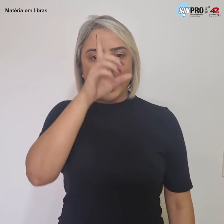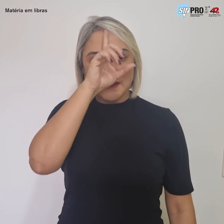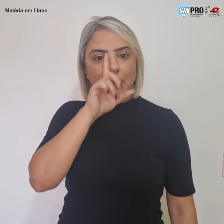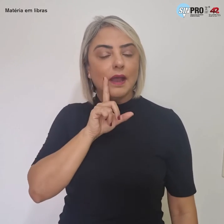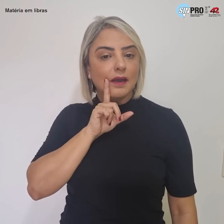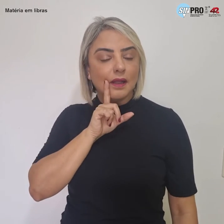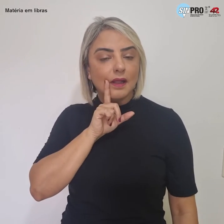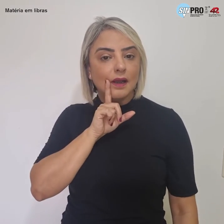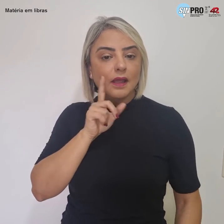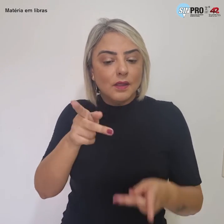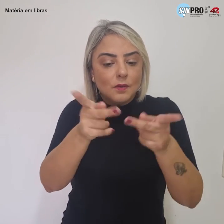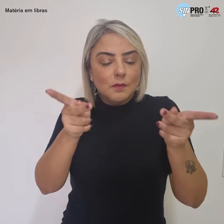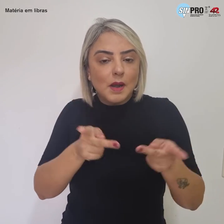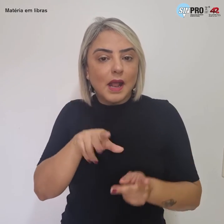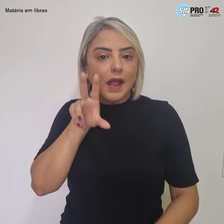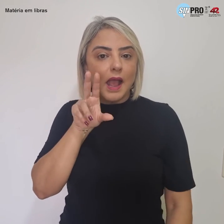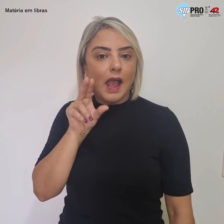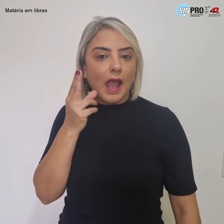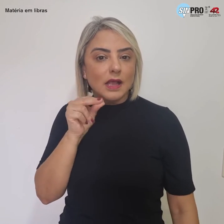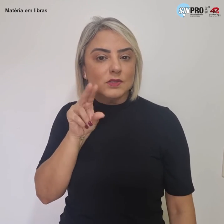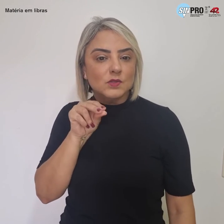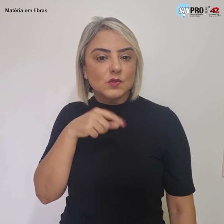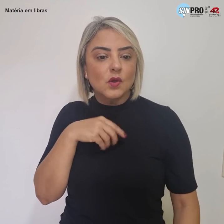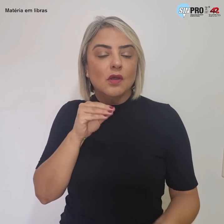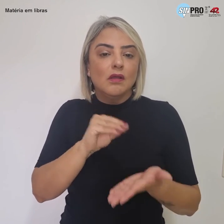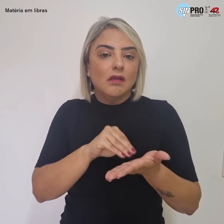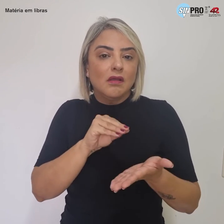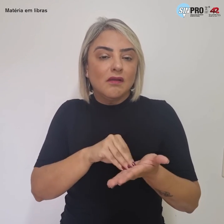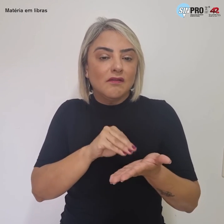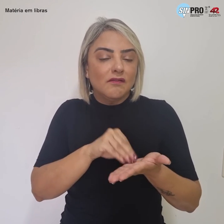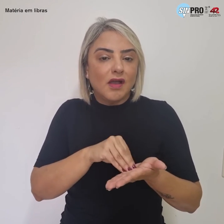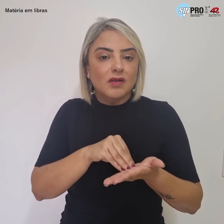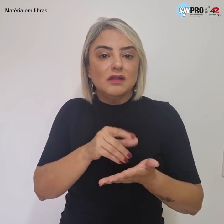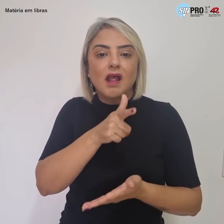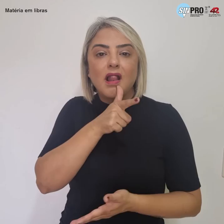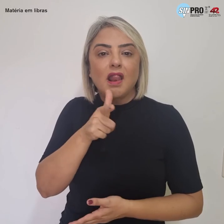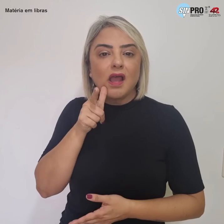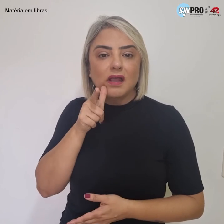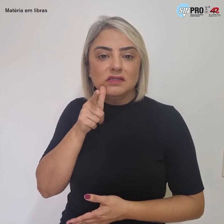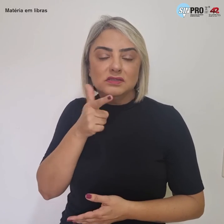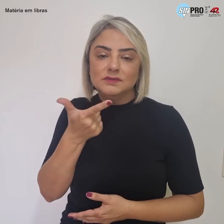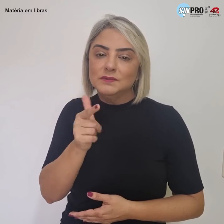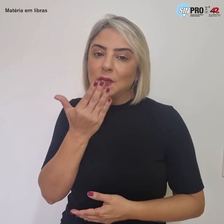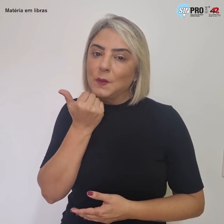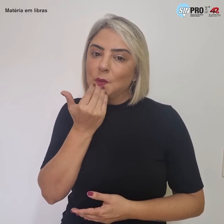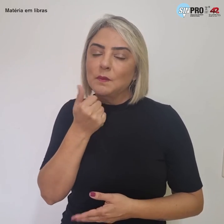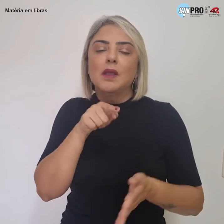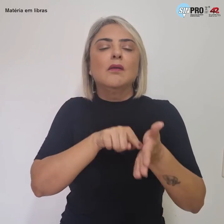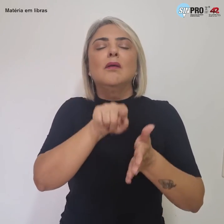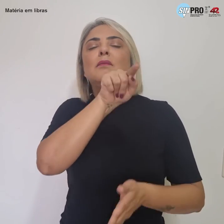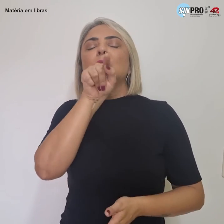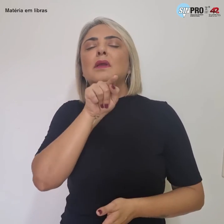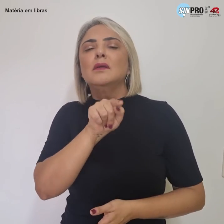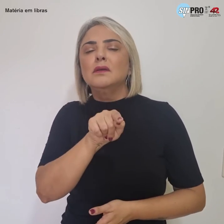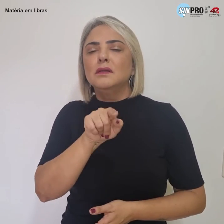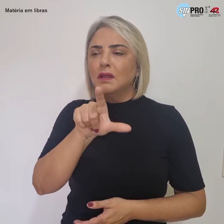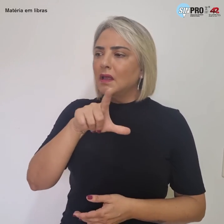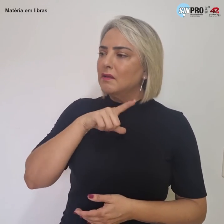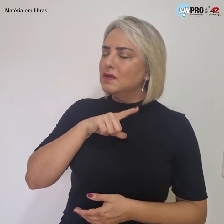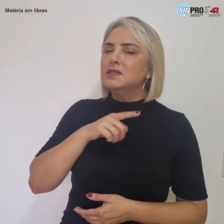cantina da escola, que sofre com a falta de distribuição de alimentos. Com a pergunta, você tem fome de